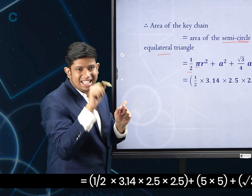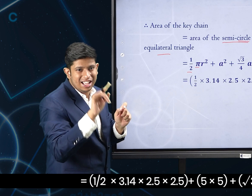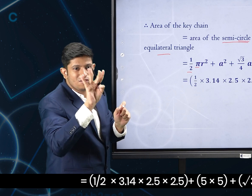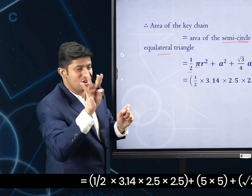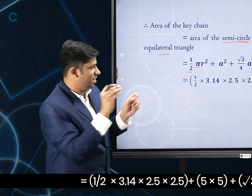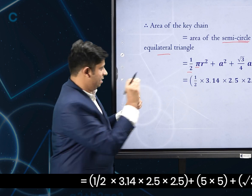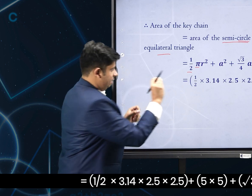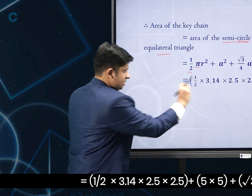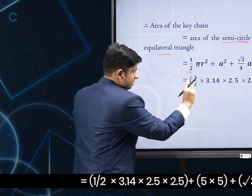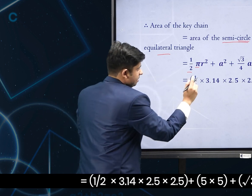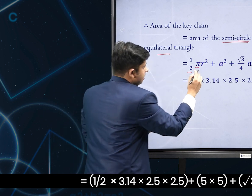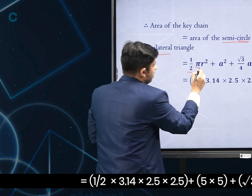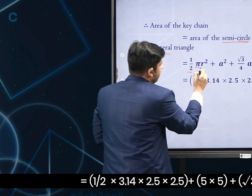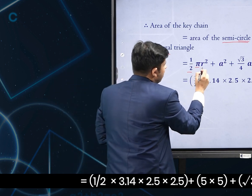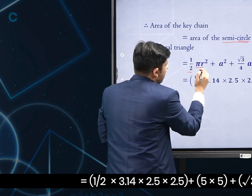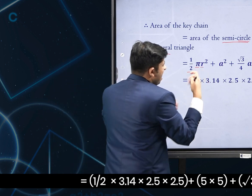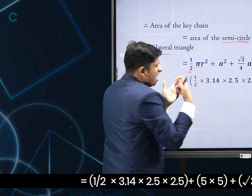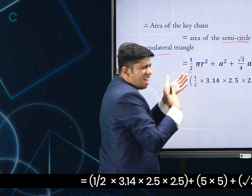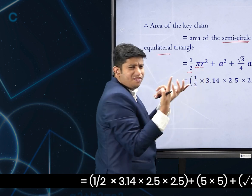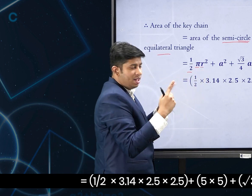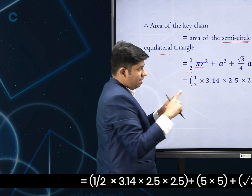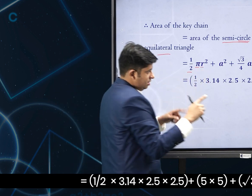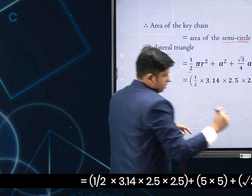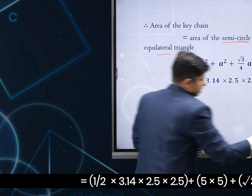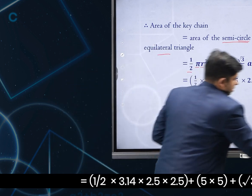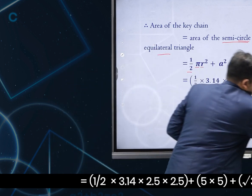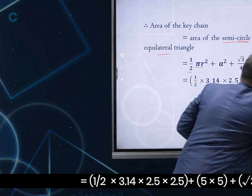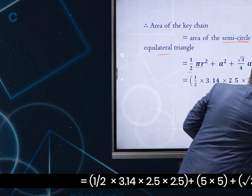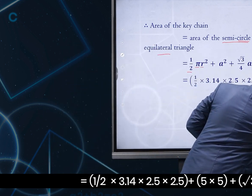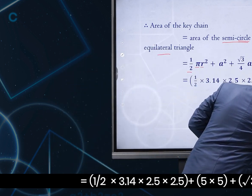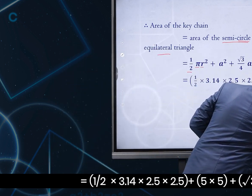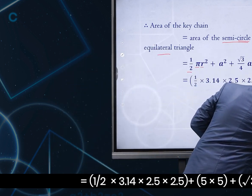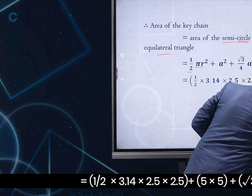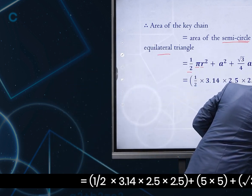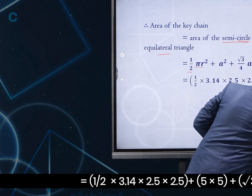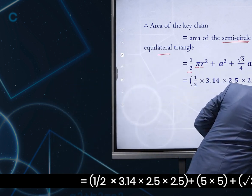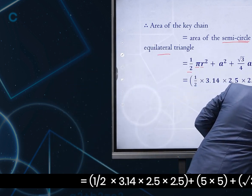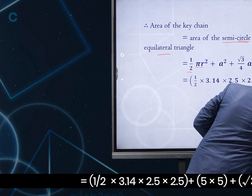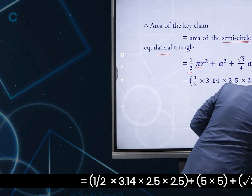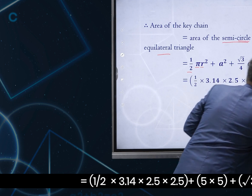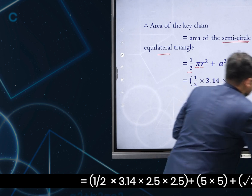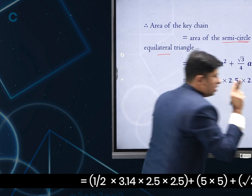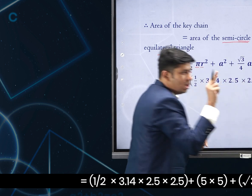3.14 × 2.5 × 2.5 ప్లస్ 5 × 5